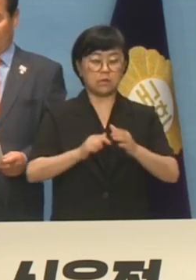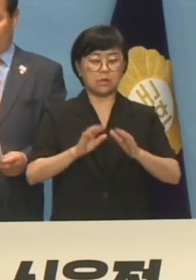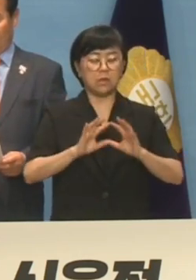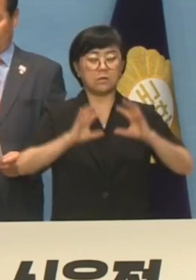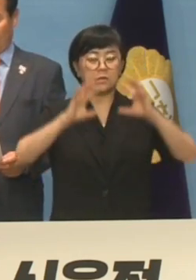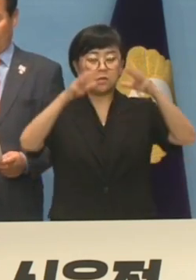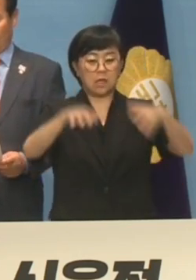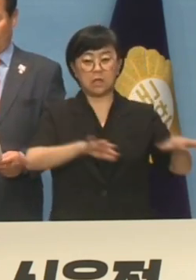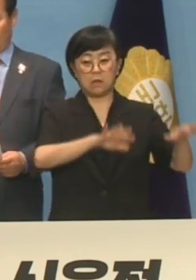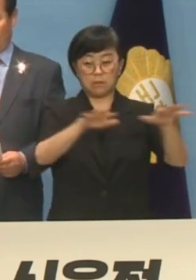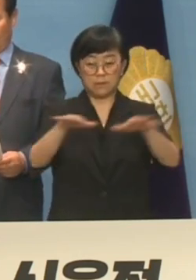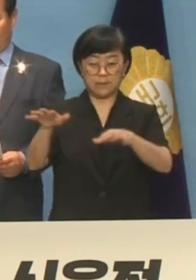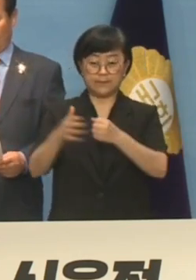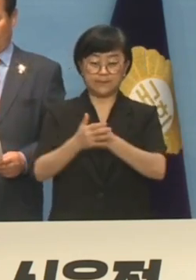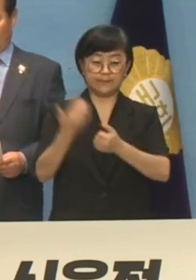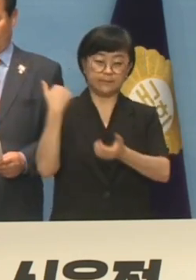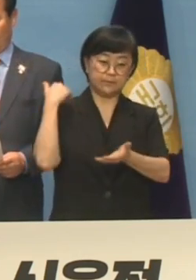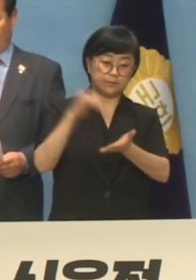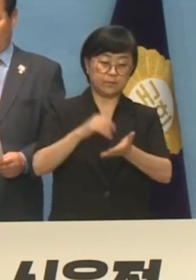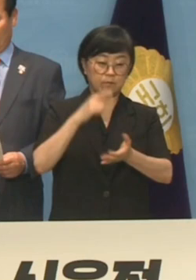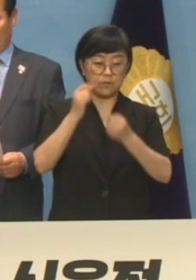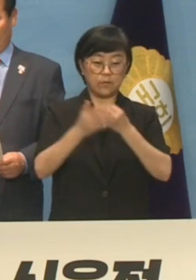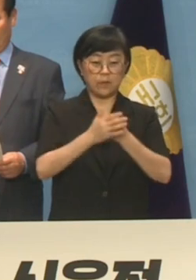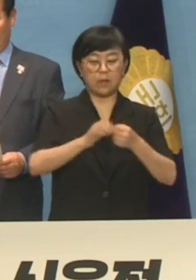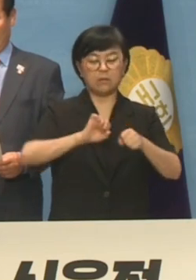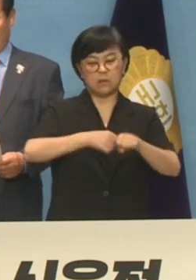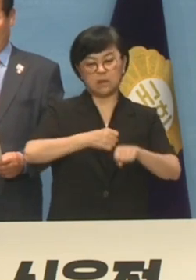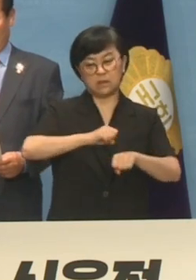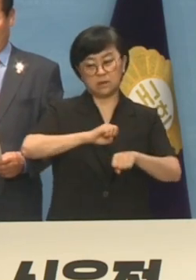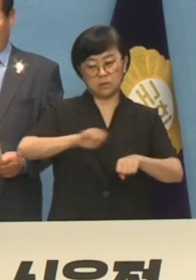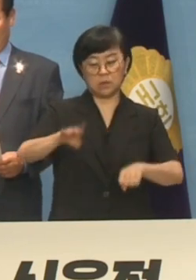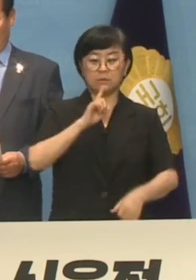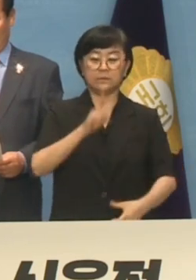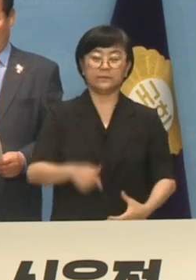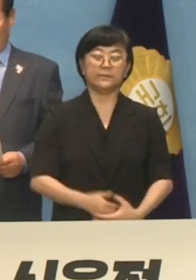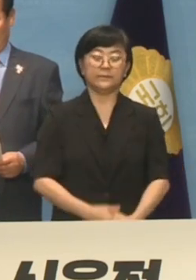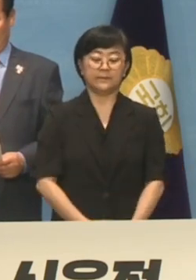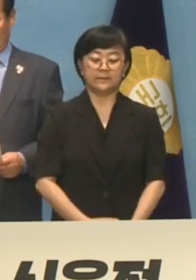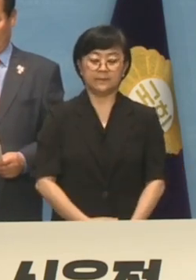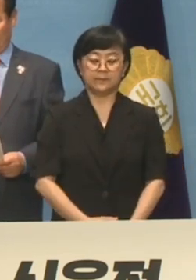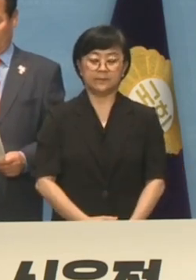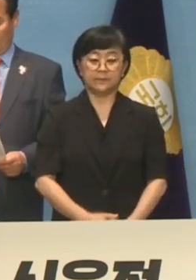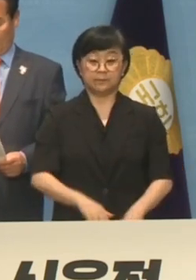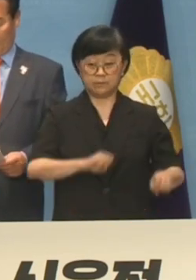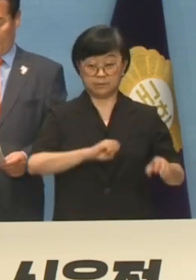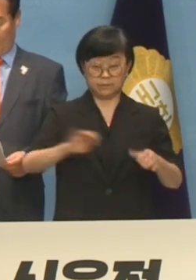세계 바다에 돌이킬 수 없는 재앙을 가져올 뿐입니다.